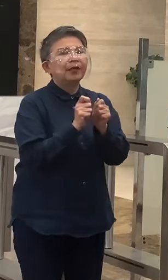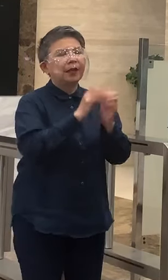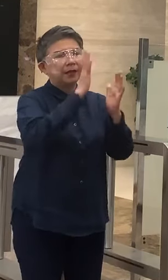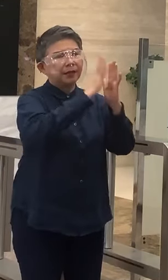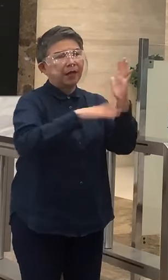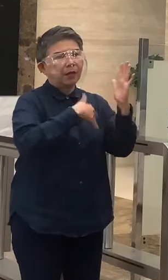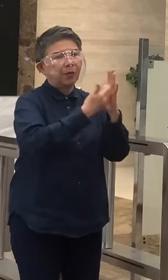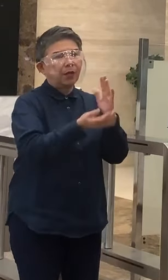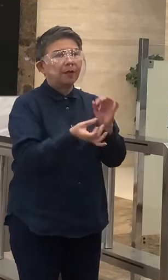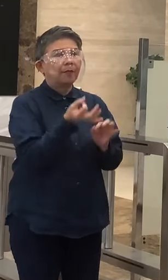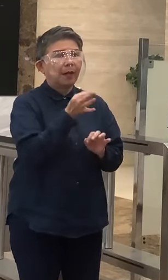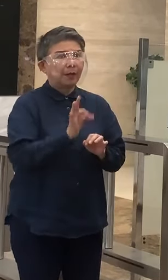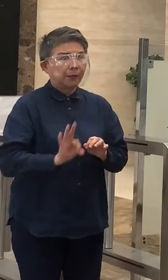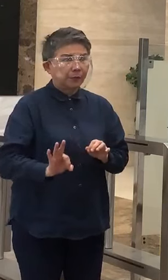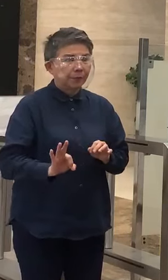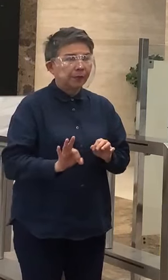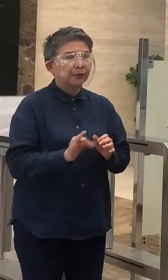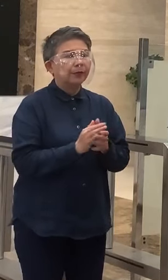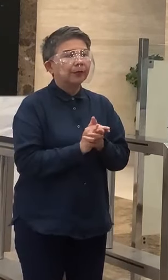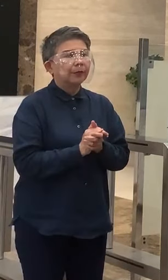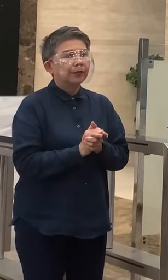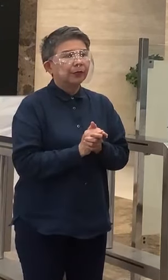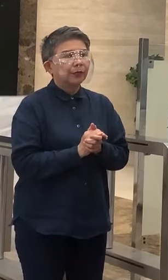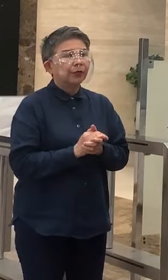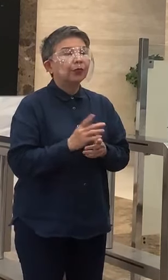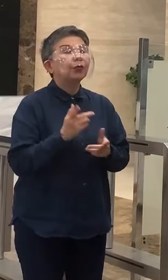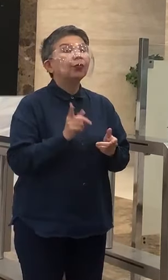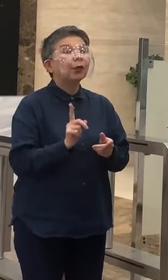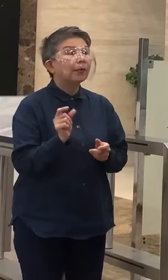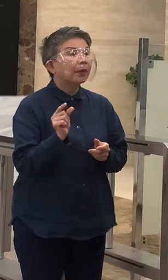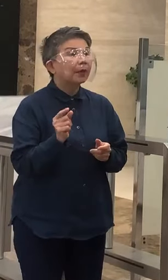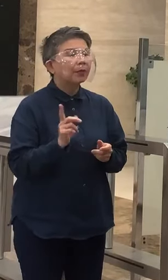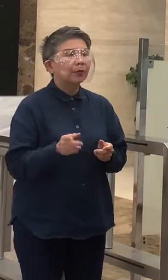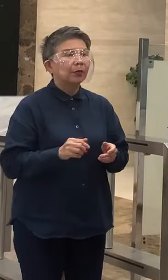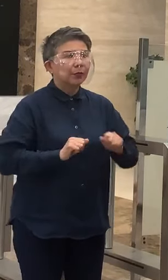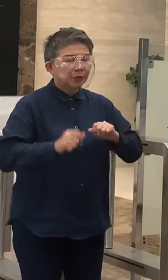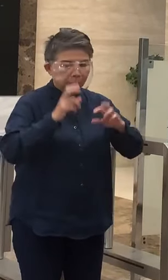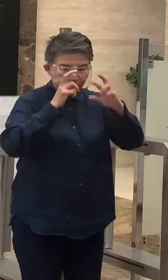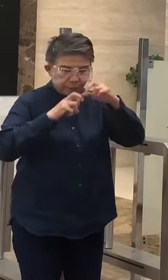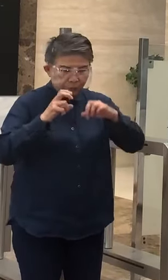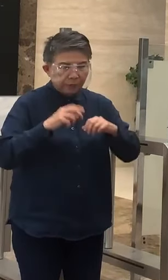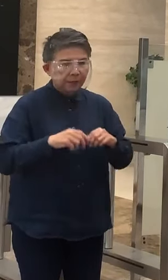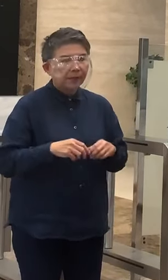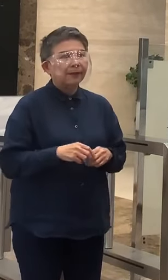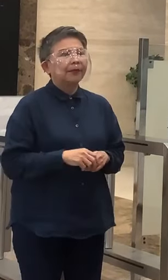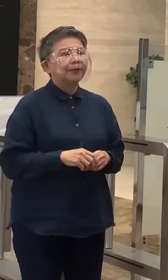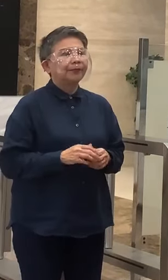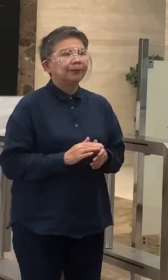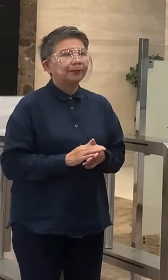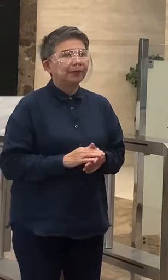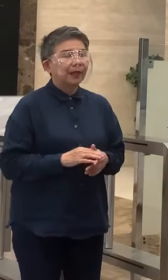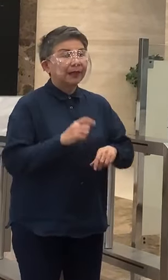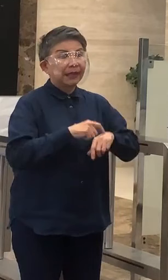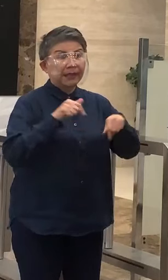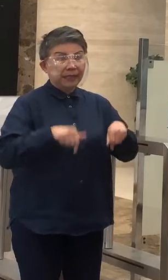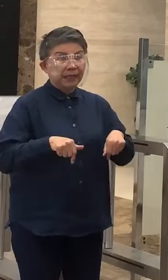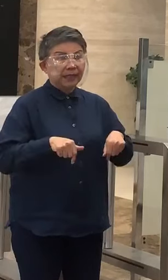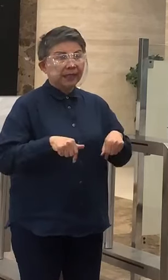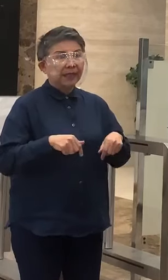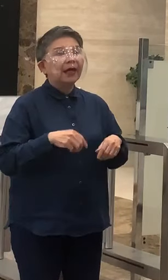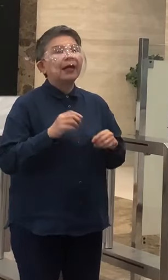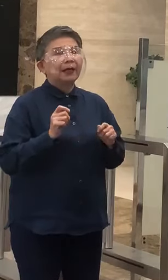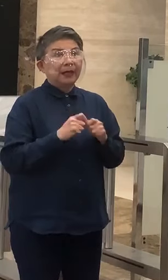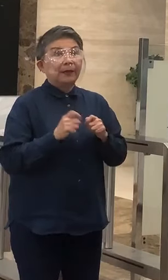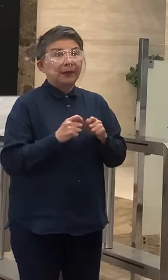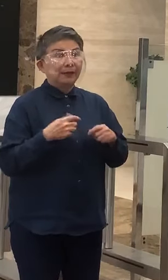pulang untuk di lakukan pemeriksaan kepada penyidik dan saat ini sedang dijaja